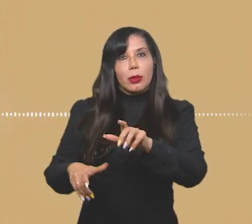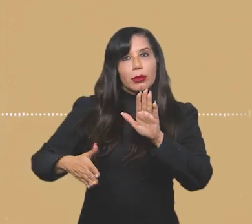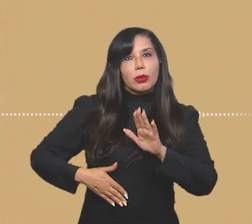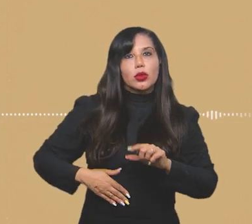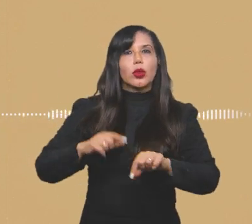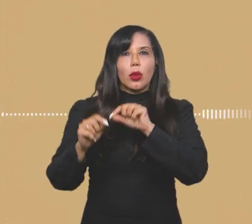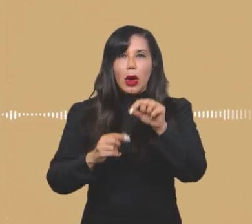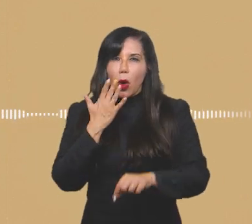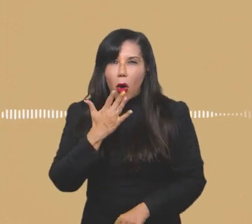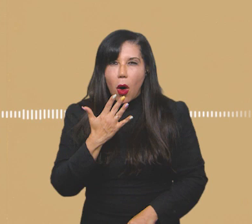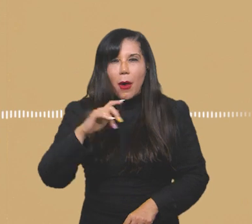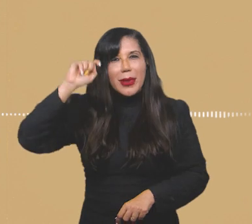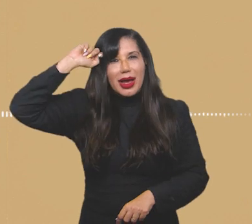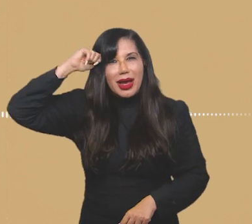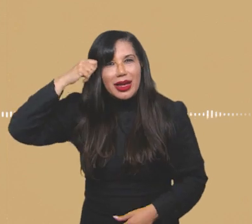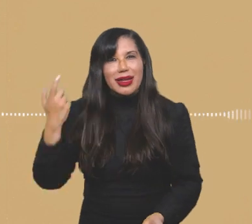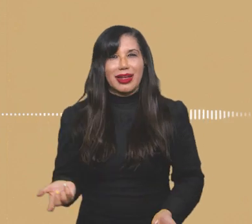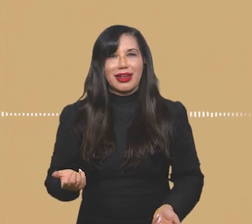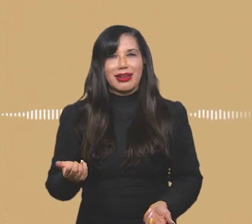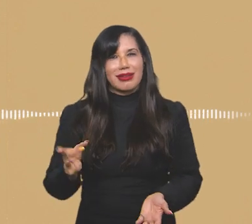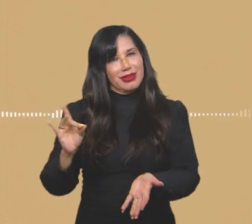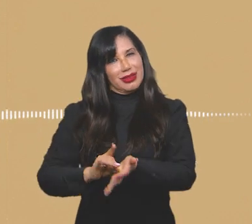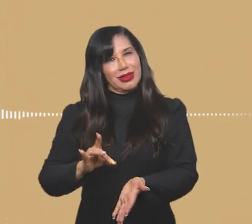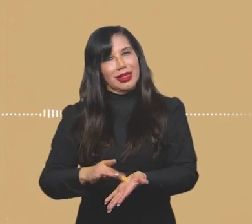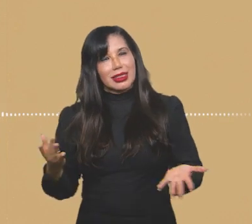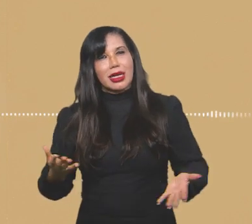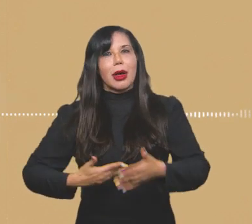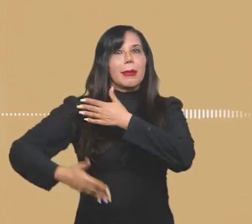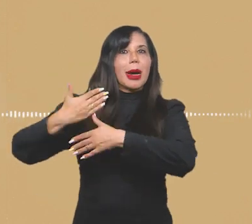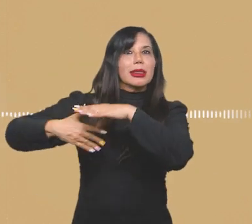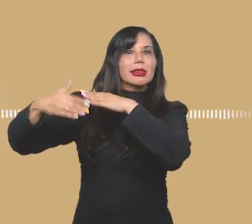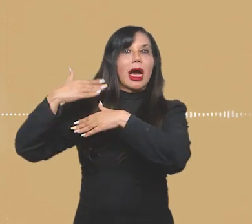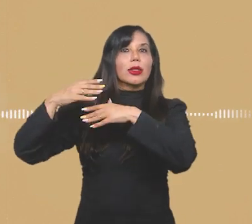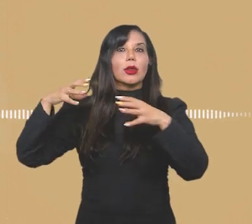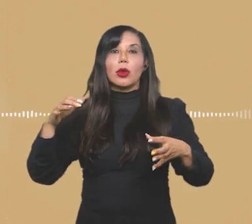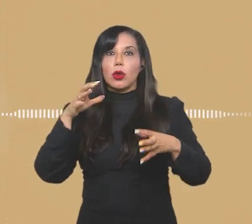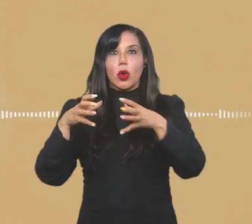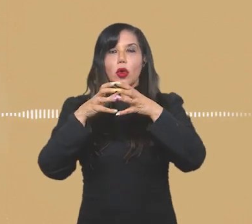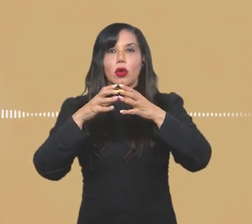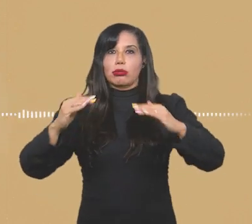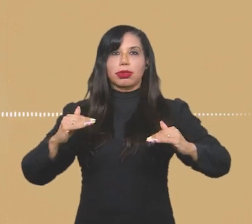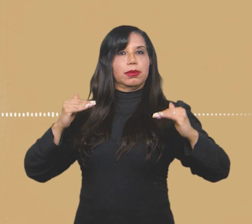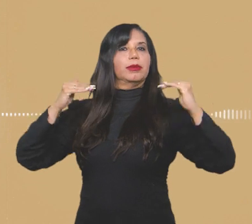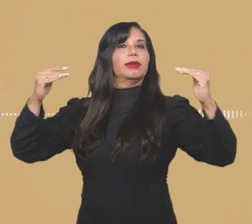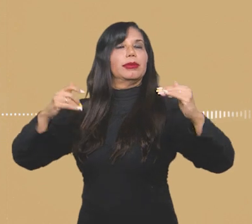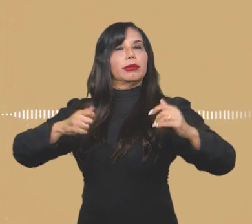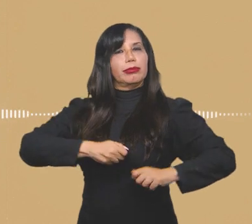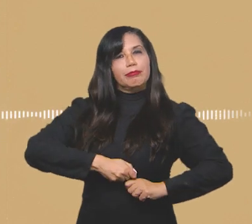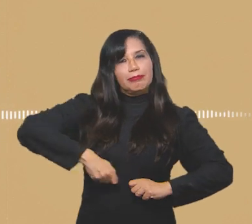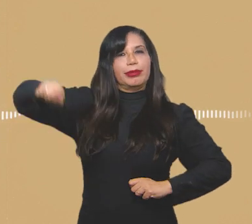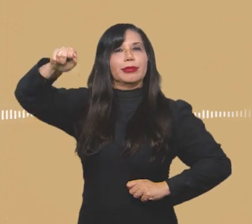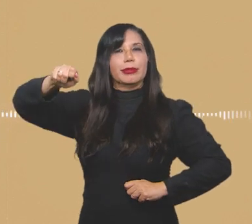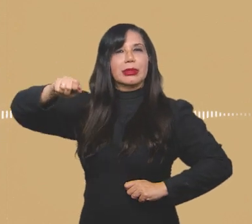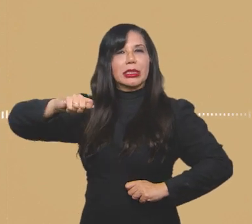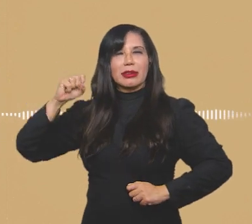Criminoso seria o homem de cor se, na crise mais arriscada, na ocasião em que os agentes do poder desembainham as espadas